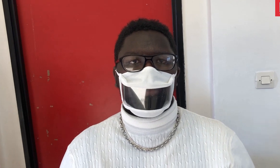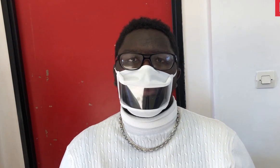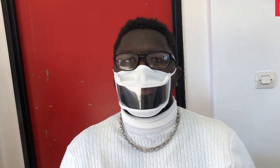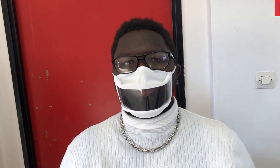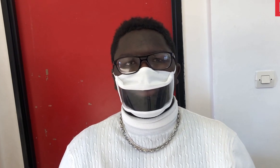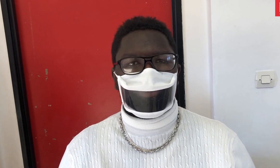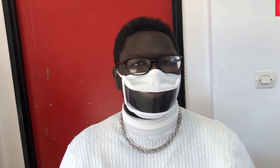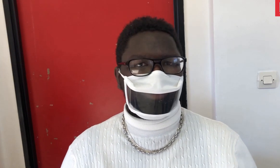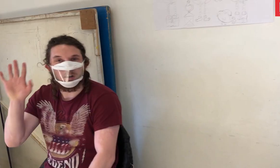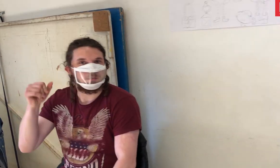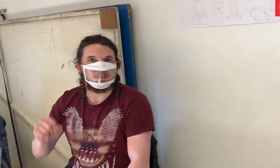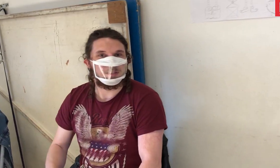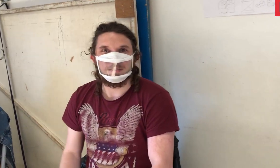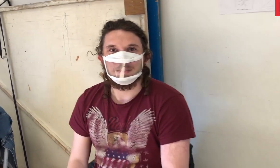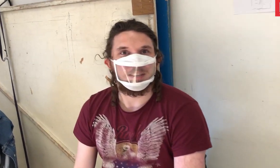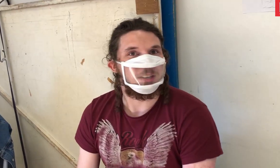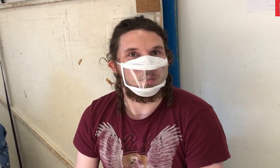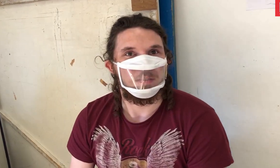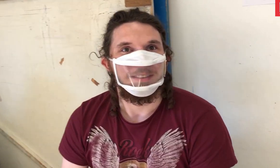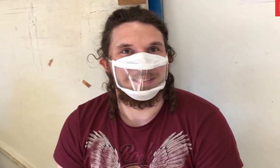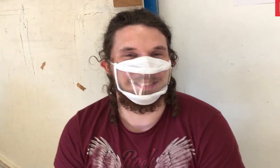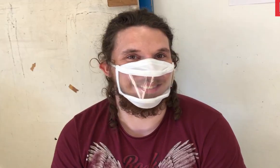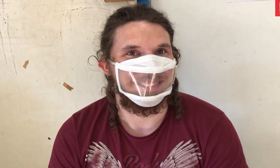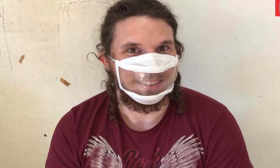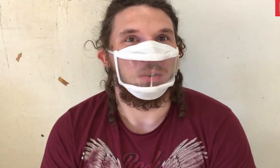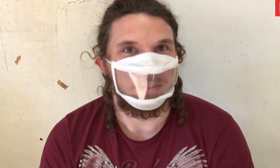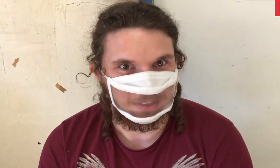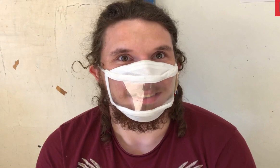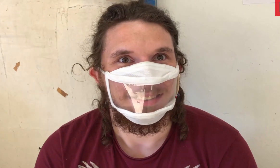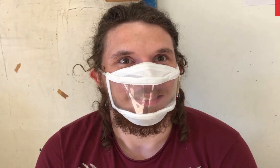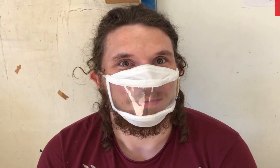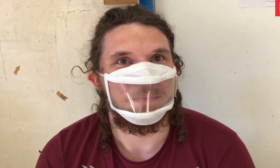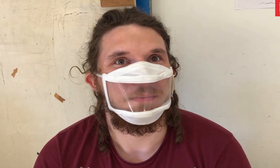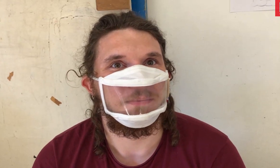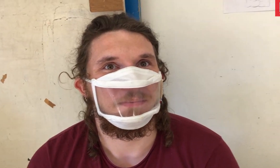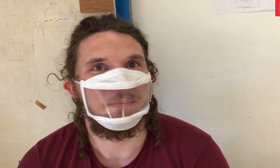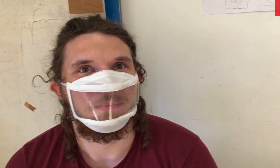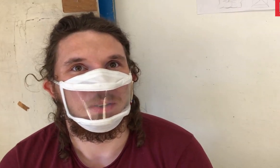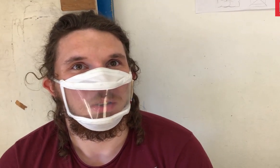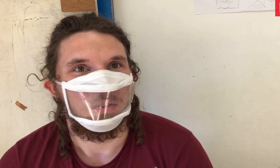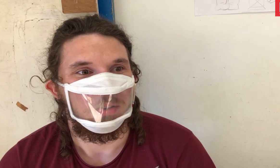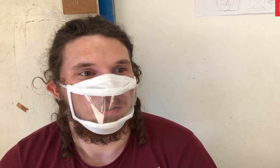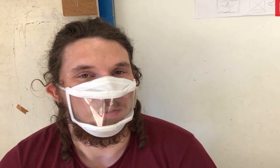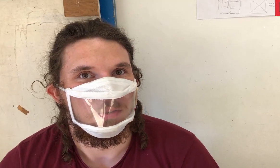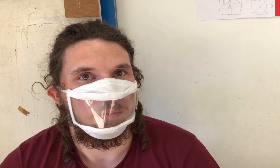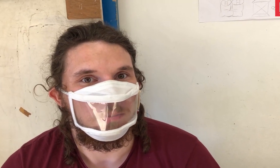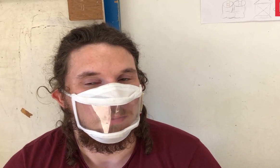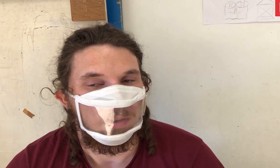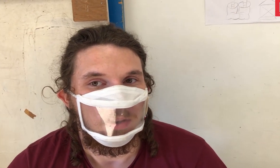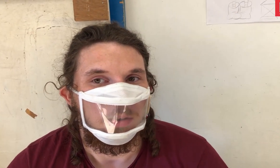beaucoup. Oui. Alors, Gaëtan. Gaëtan. Ouais. Dites-moi un peu quelles sont vos motivations. Bien,